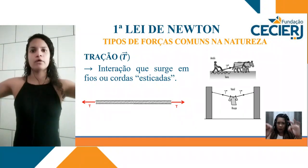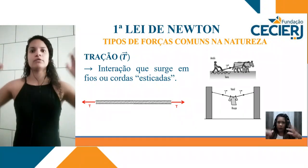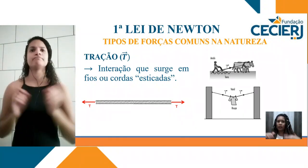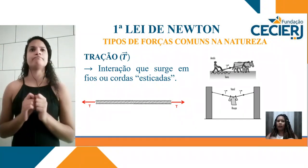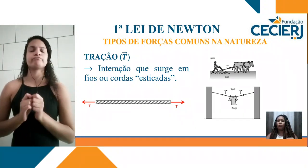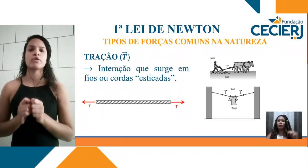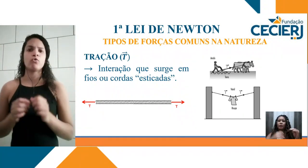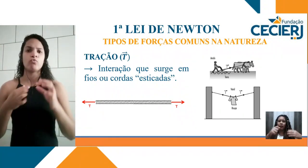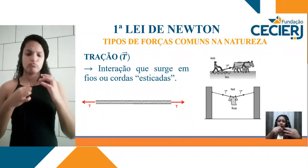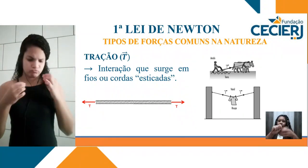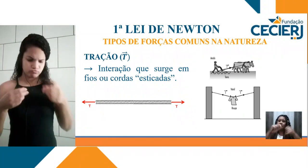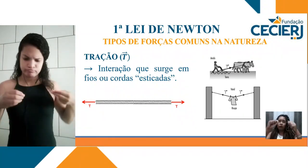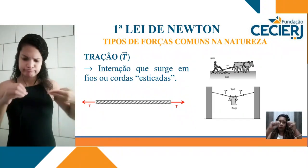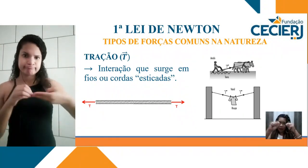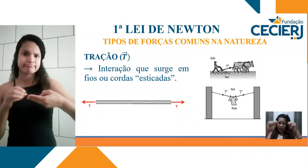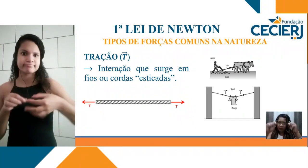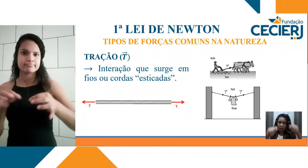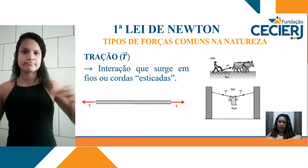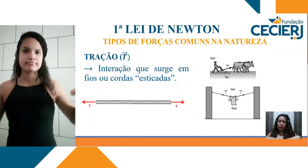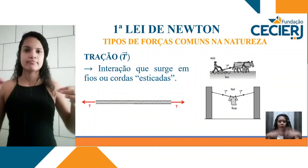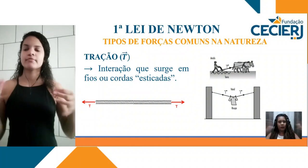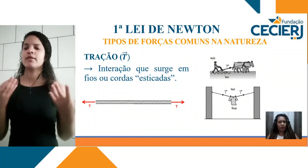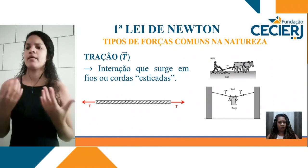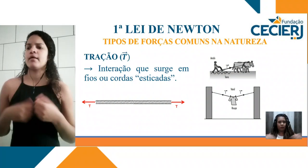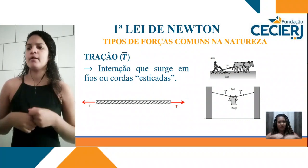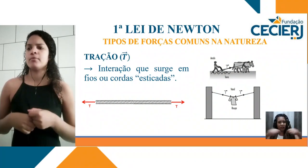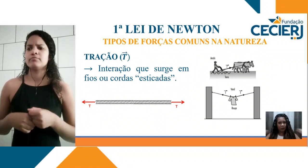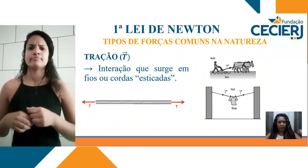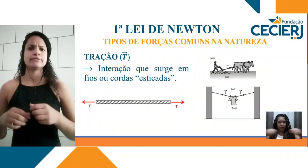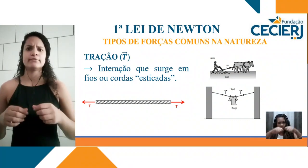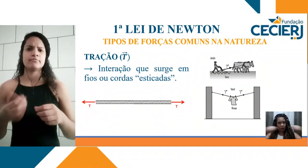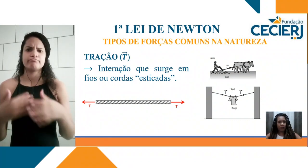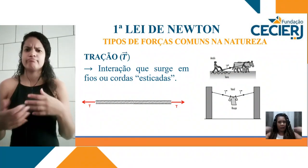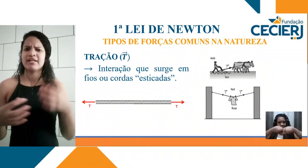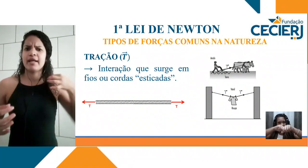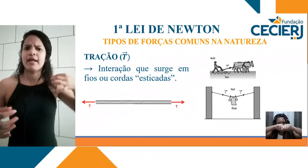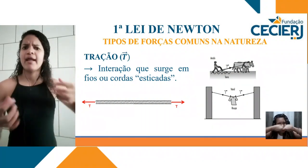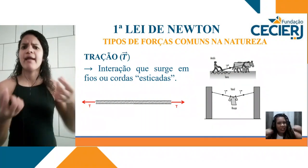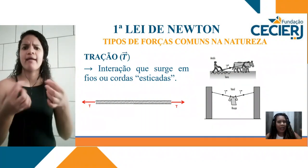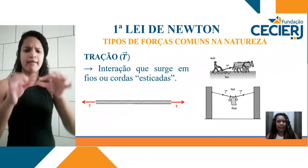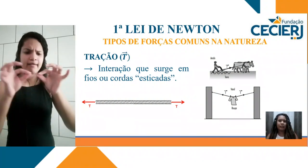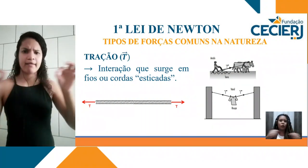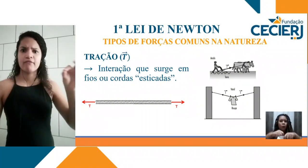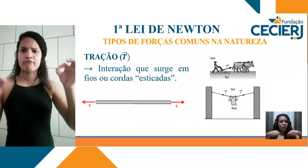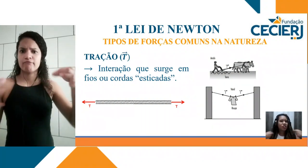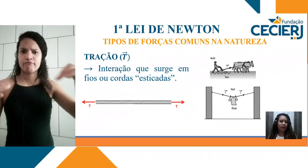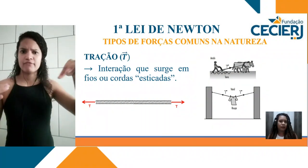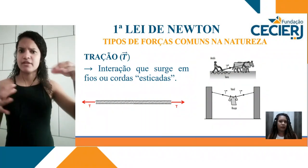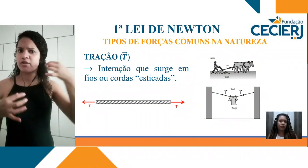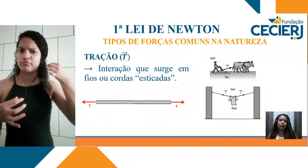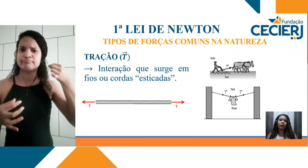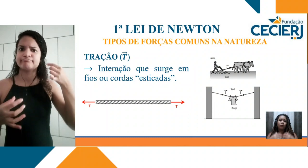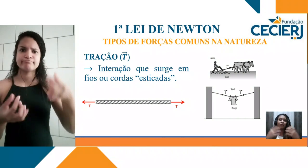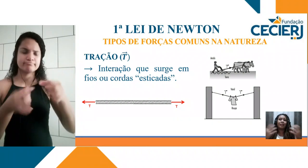de fone, a gente pode pensar num cabelo, a gente pode pensar em uma fibra sendo esticada, sendo